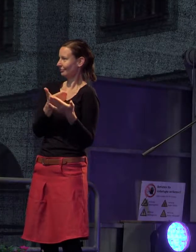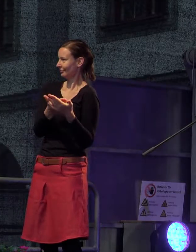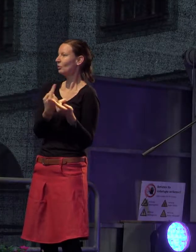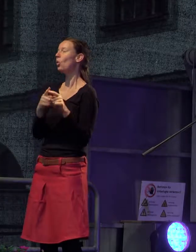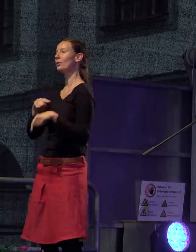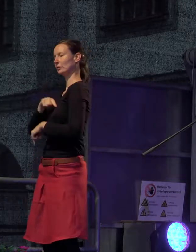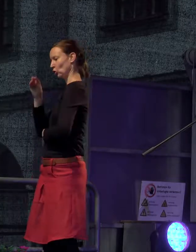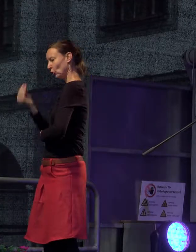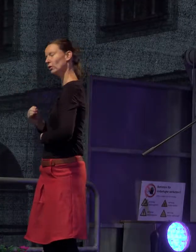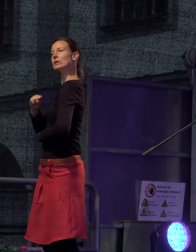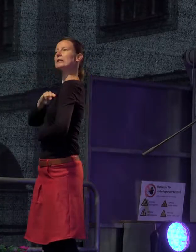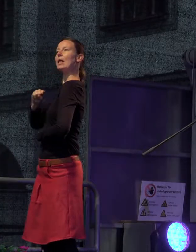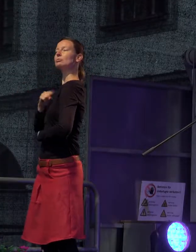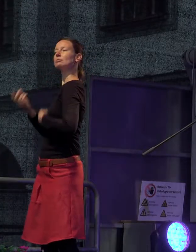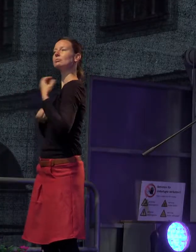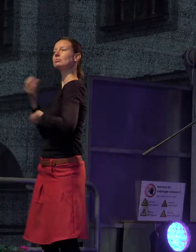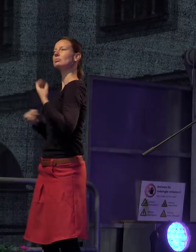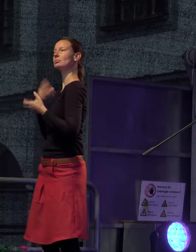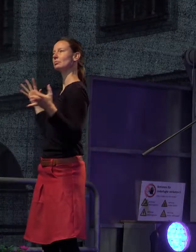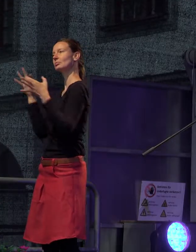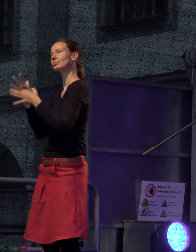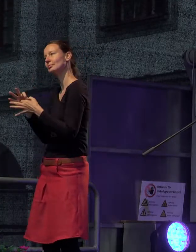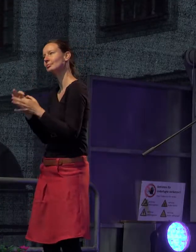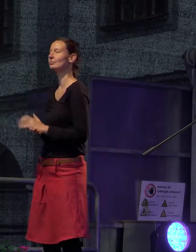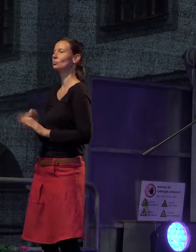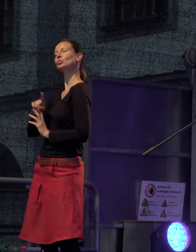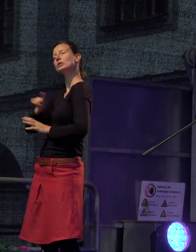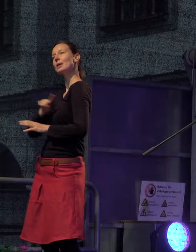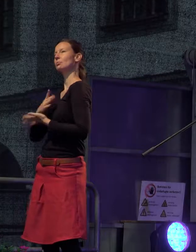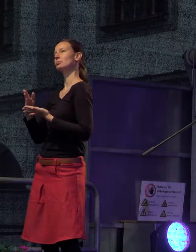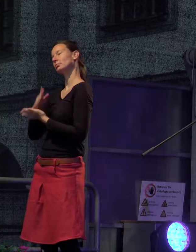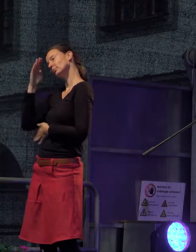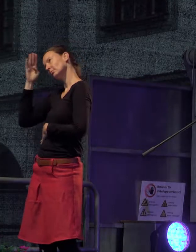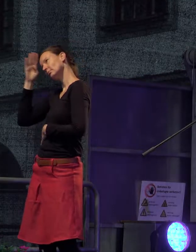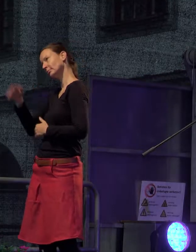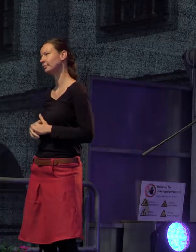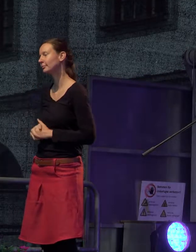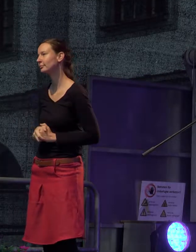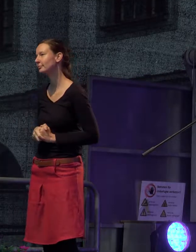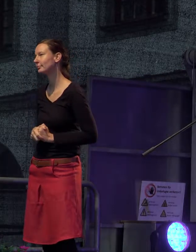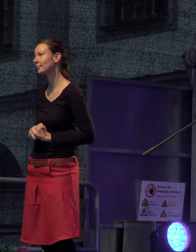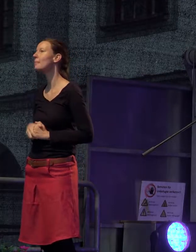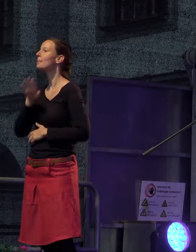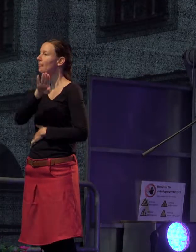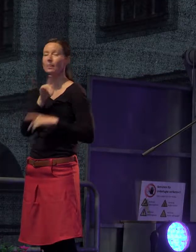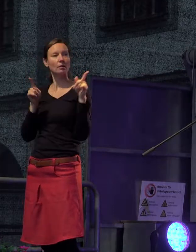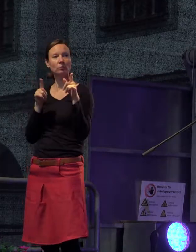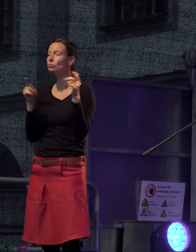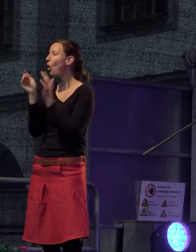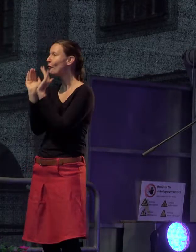erleben gelesen werden die eingereichten kleinformatigen arbeiten